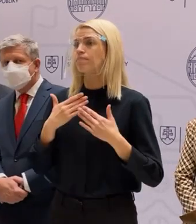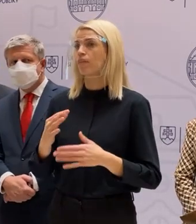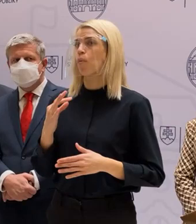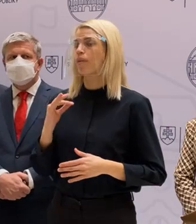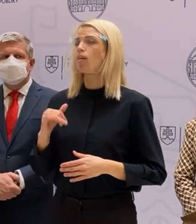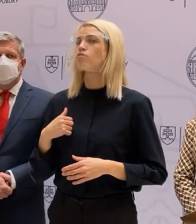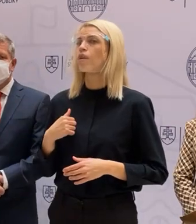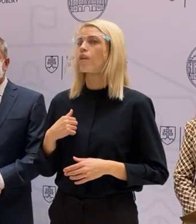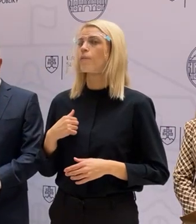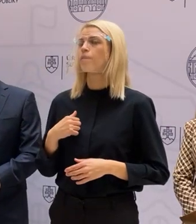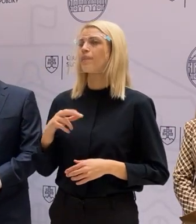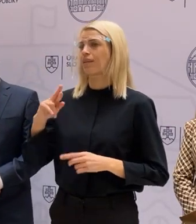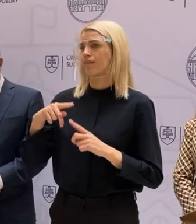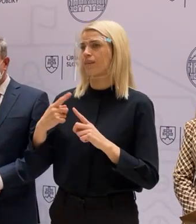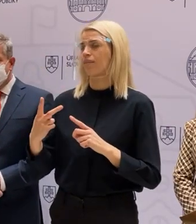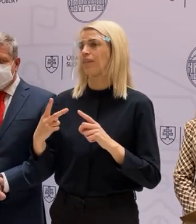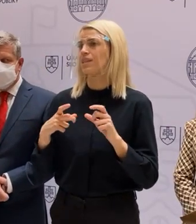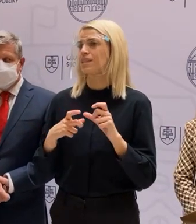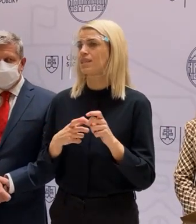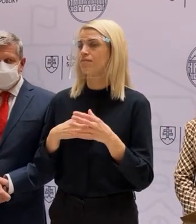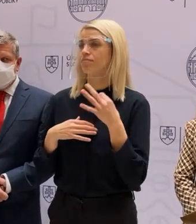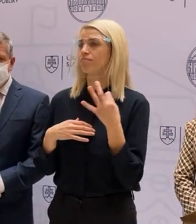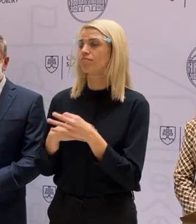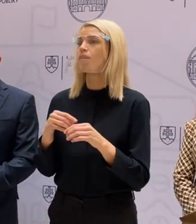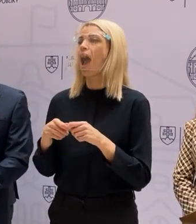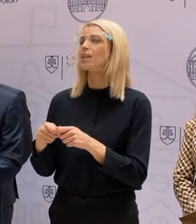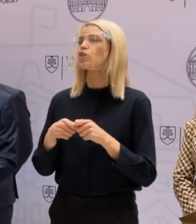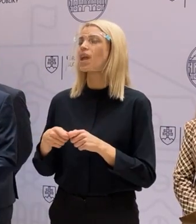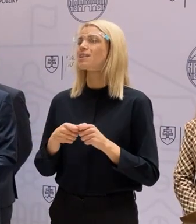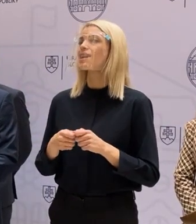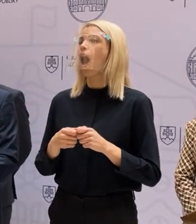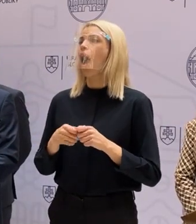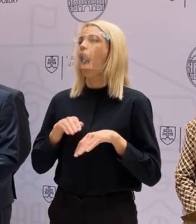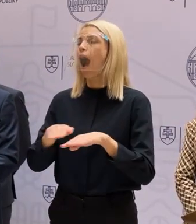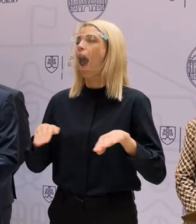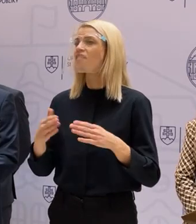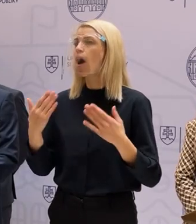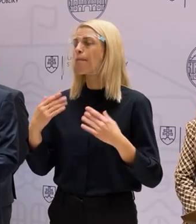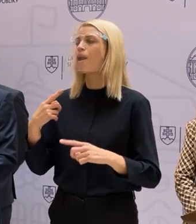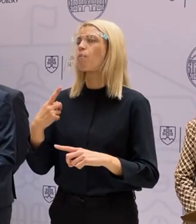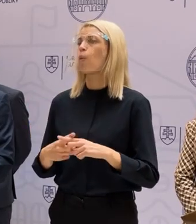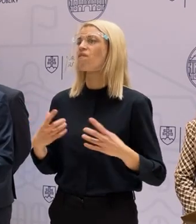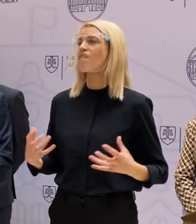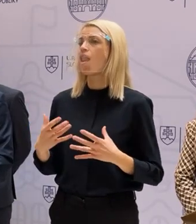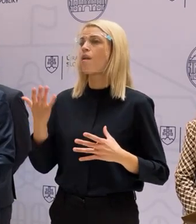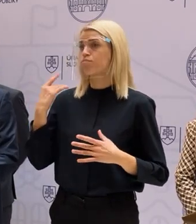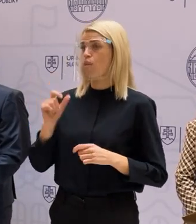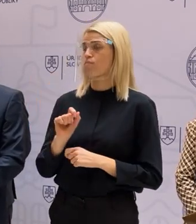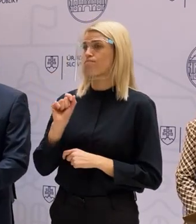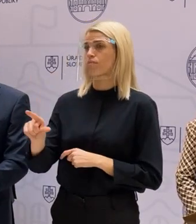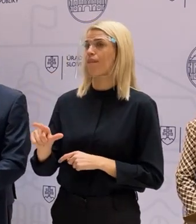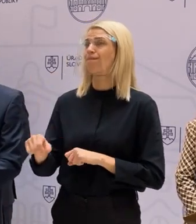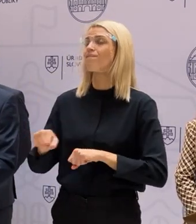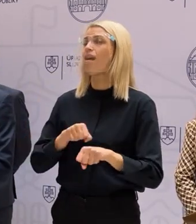Ja som sa chcela ešte Gombošova RTV spýtať. Asociácia akvaparkov a wellnessov posielala aj otvorený list vláde. Či ste vlastne